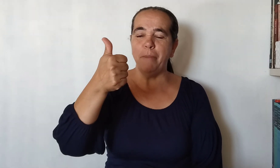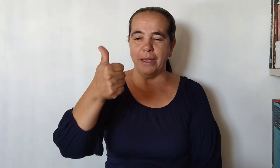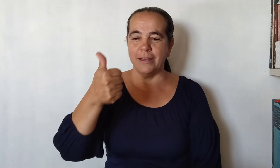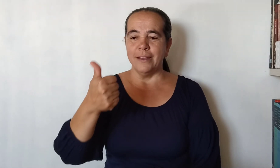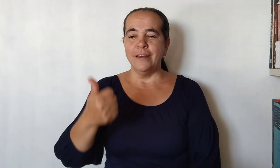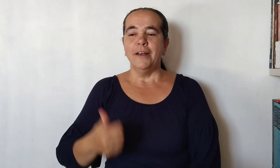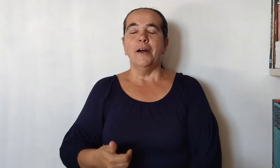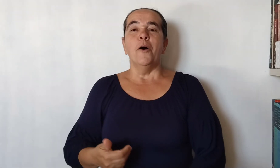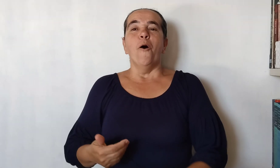bem.